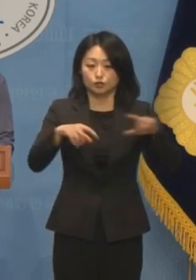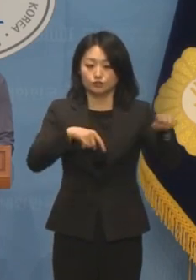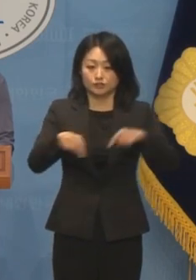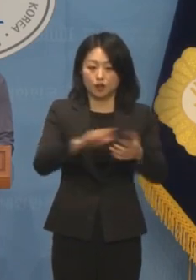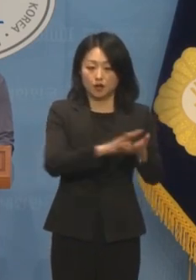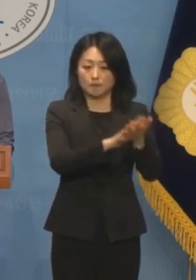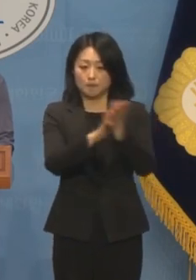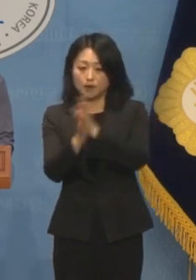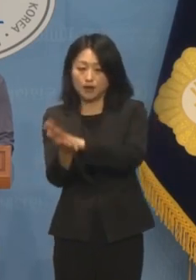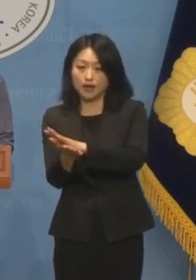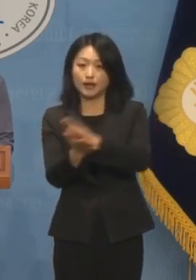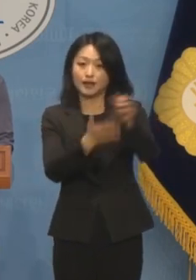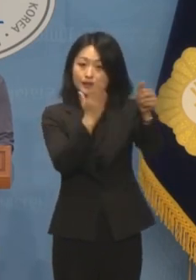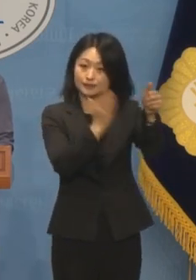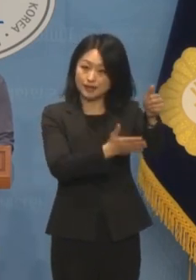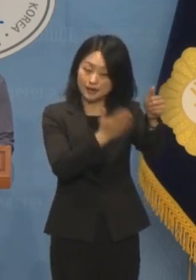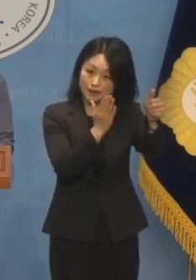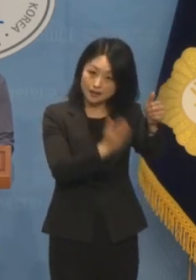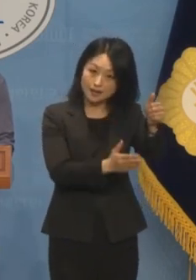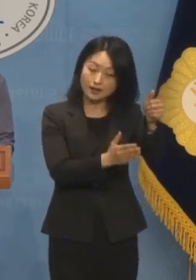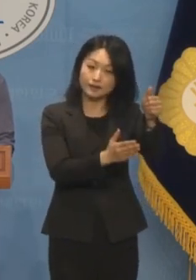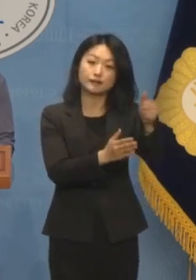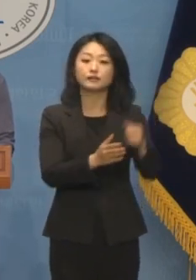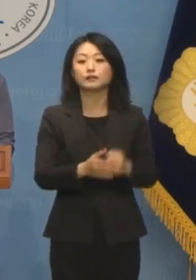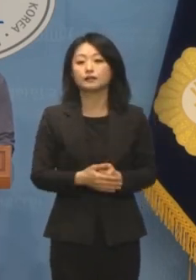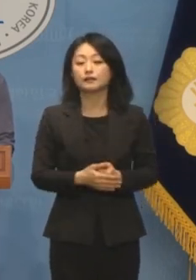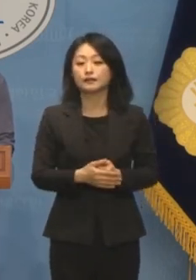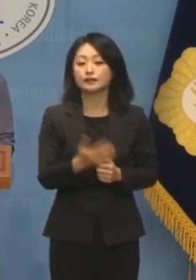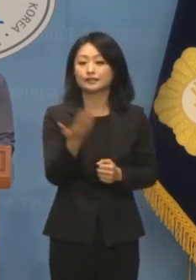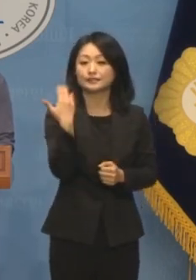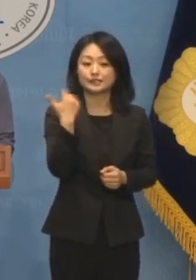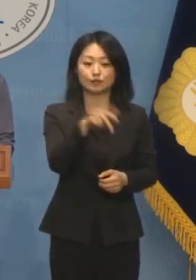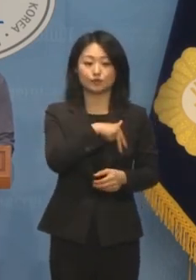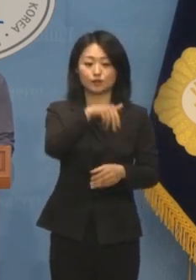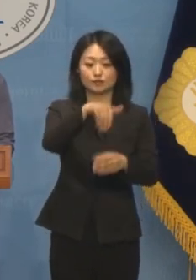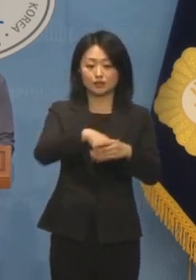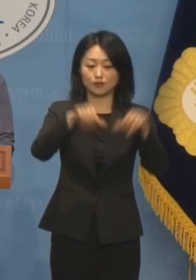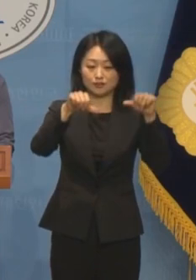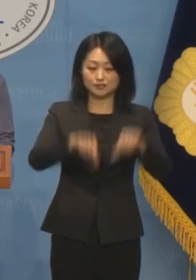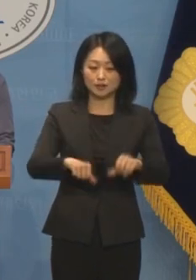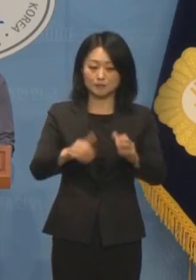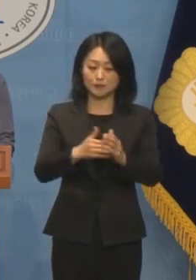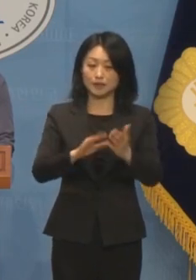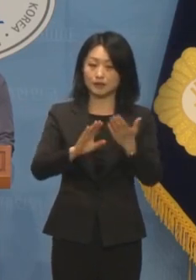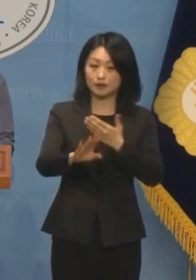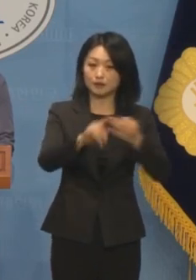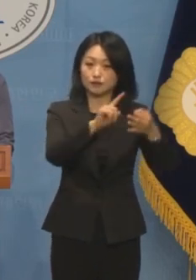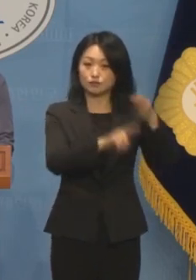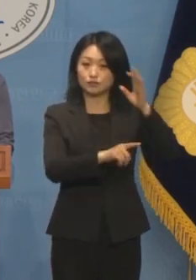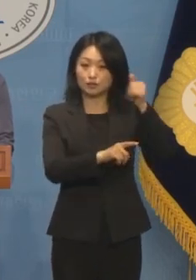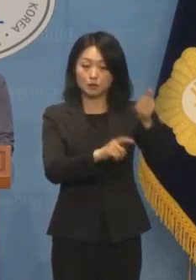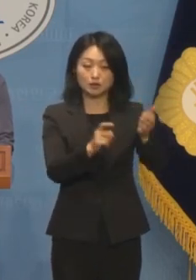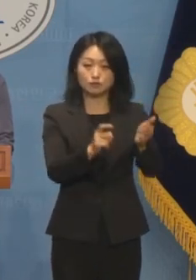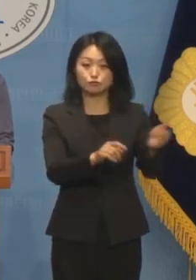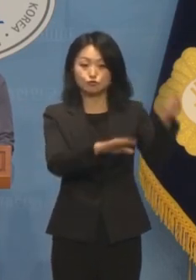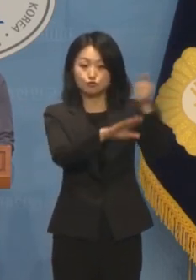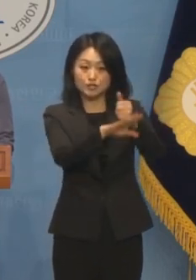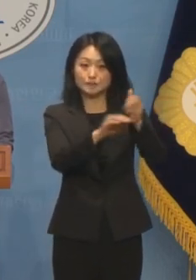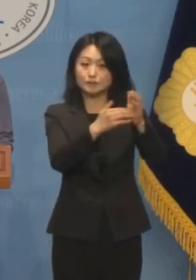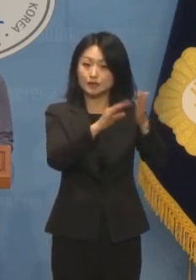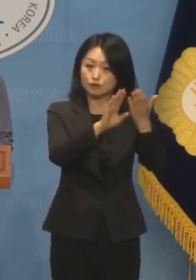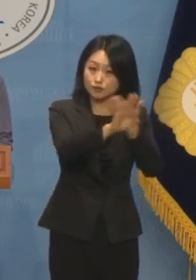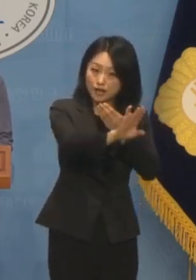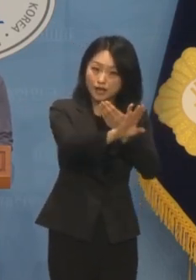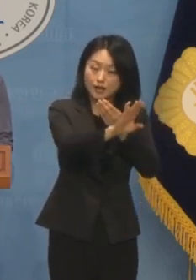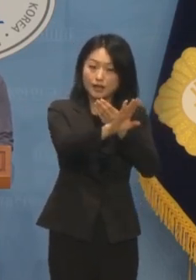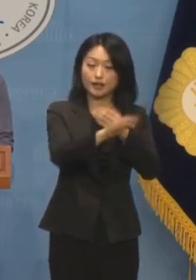국정기조를 전환하라는 국민의 단호한 심판에 따라 지난 총선 참패 이후 꾸려지는 윤석열 대통령 취임 후